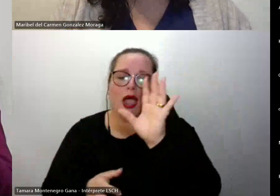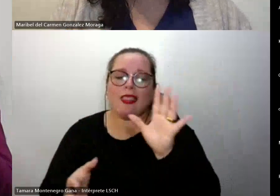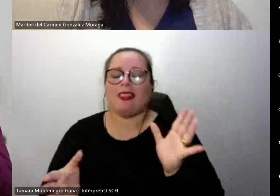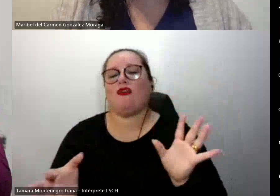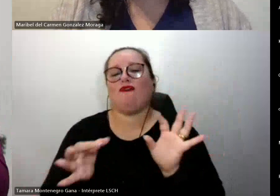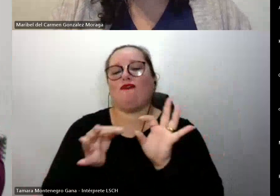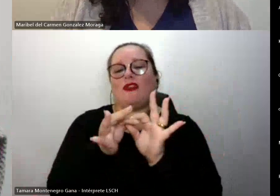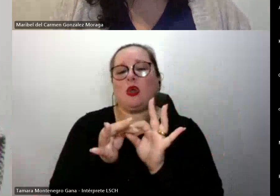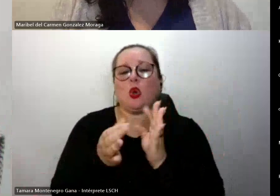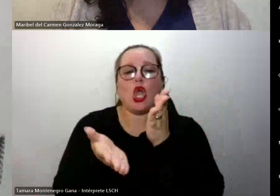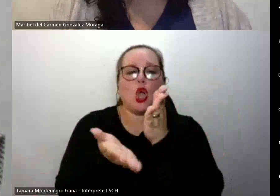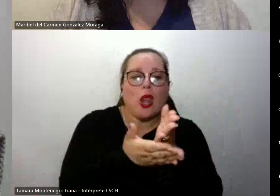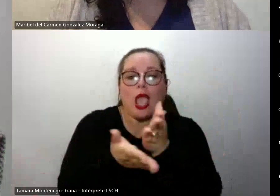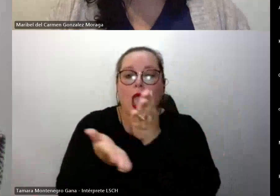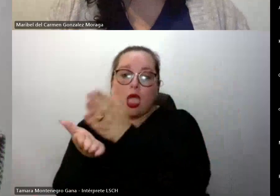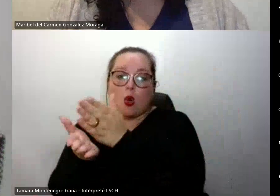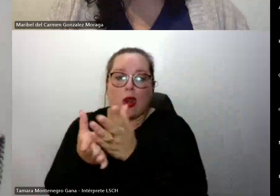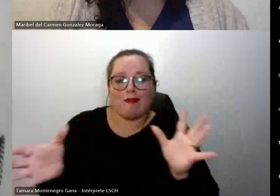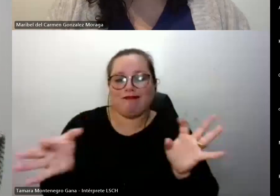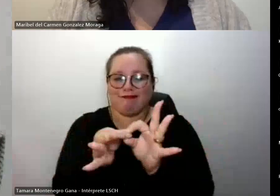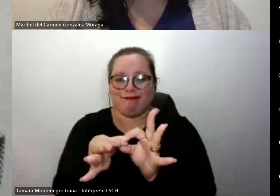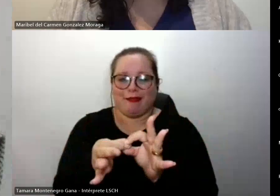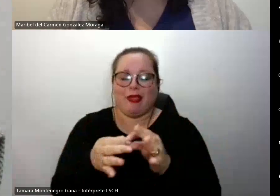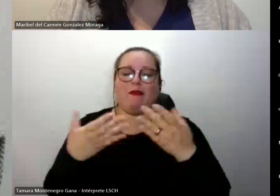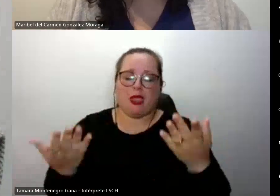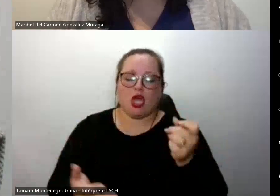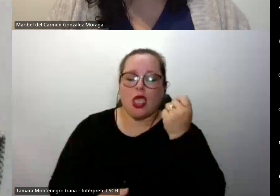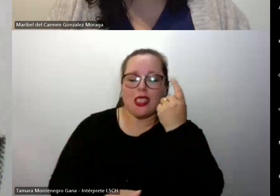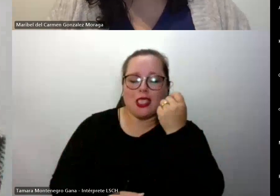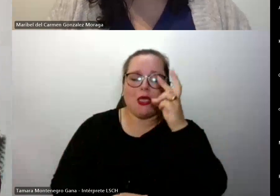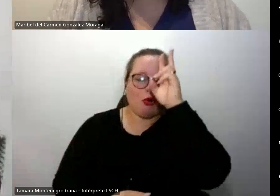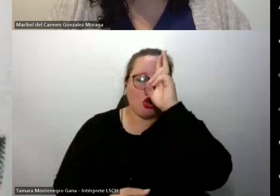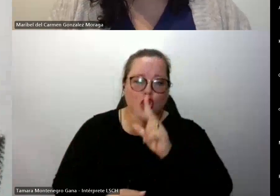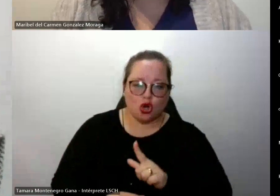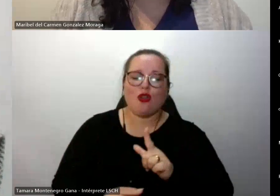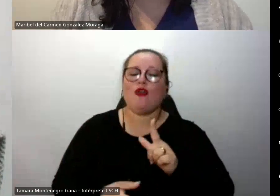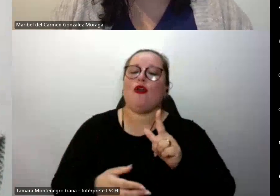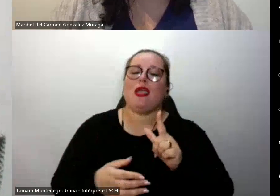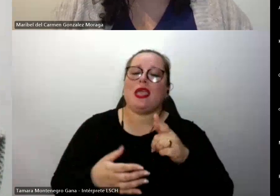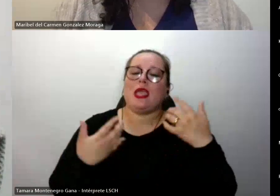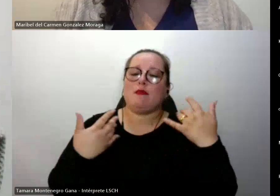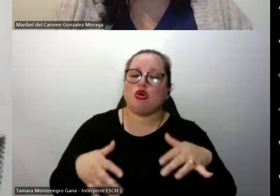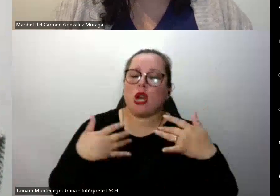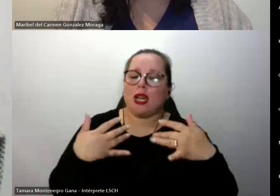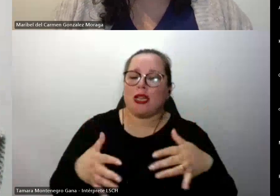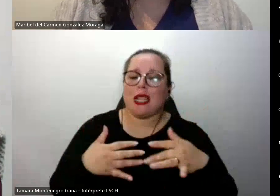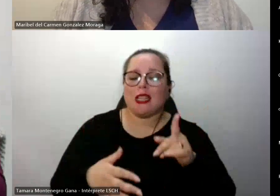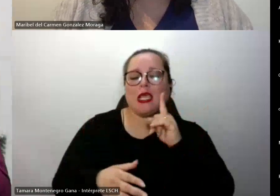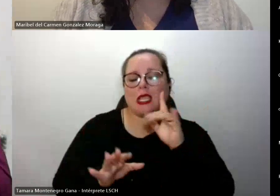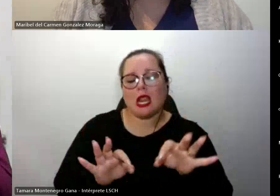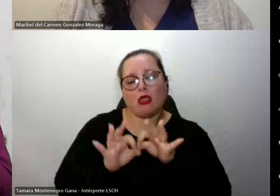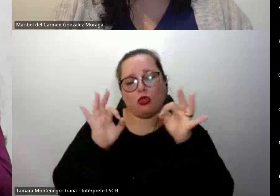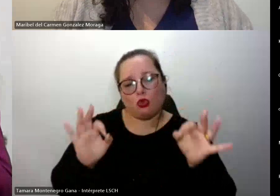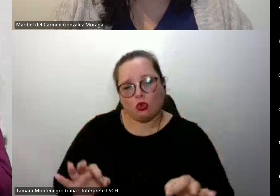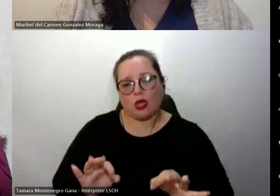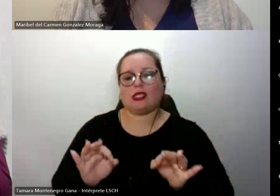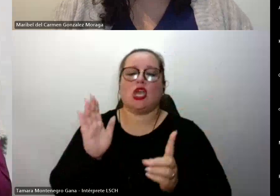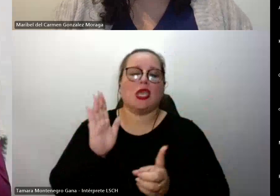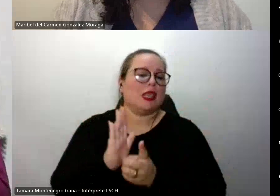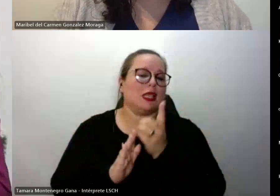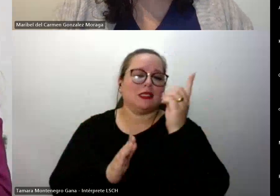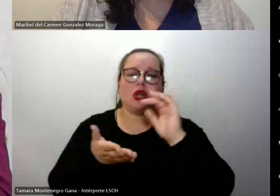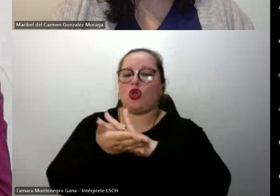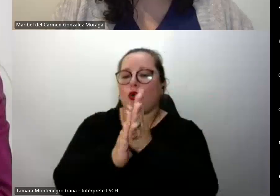escuelas, pero valorando y comprendiendo el rol fundamental que tienen en la educación y en el desarrollo integral de